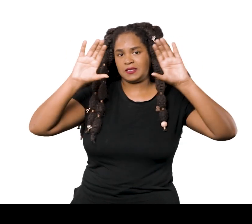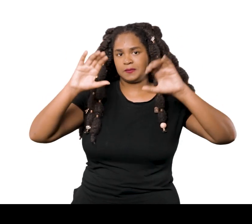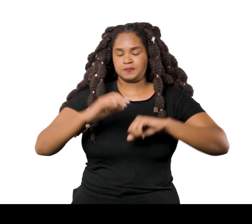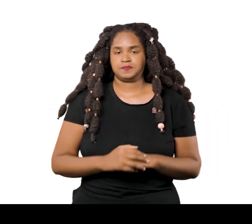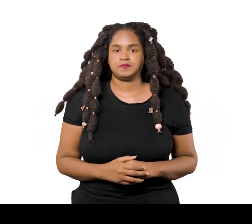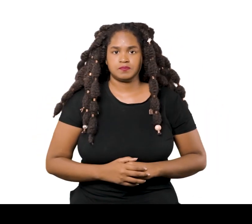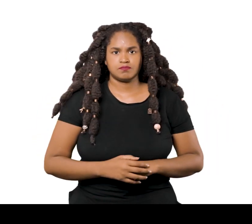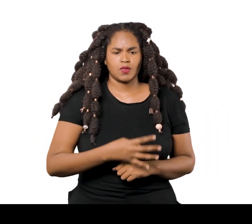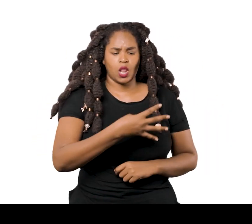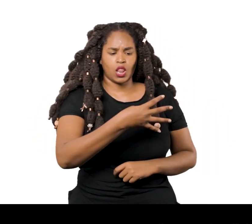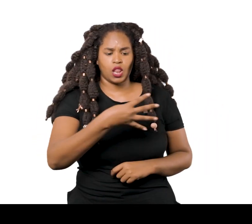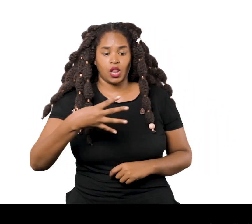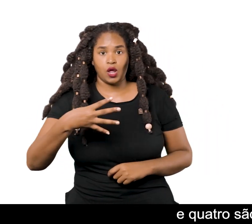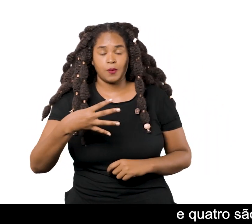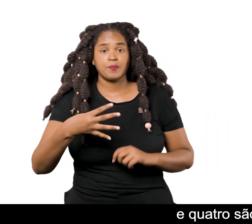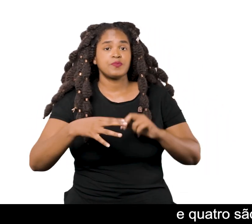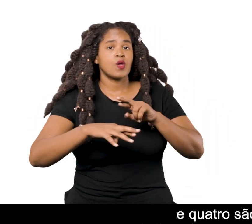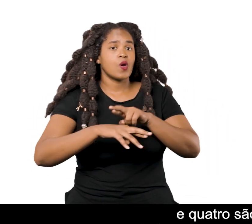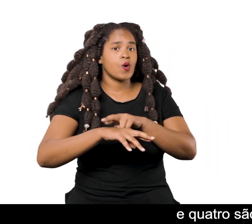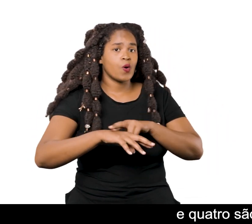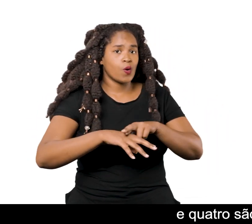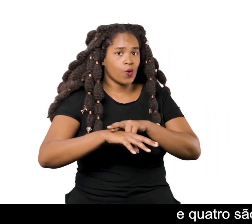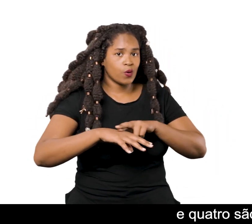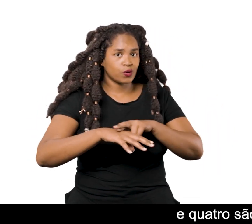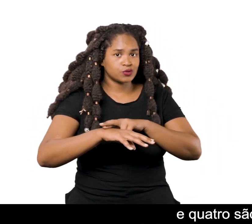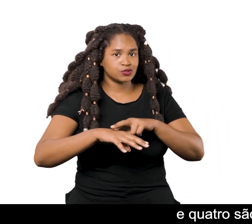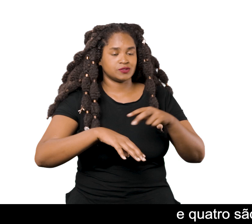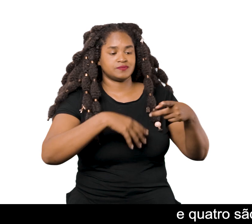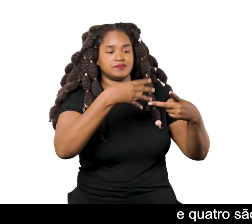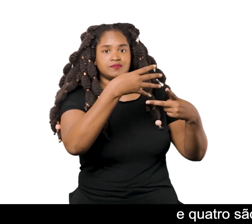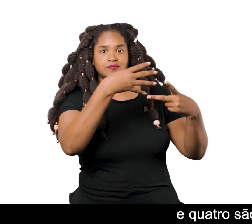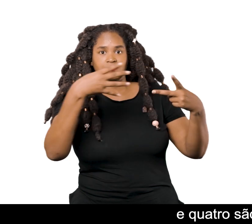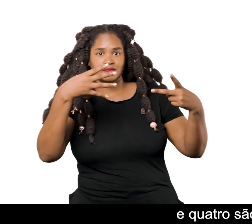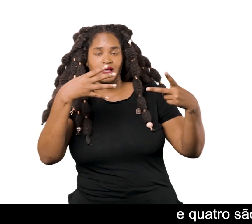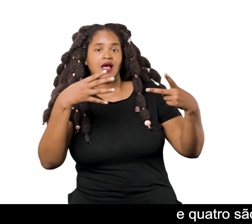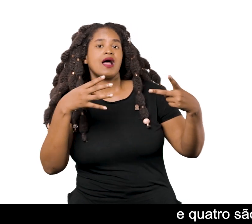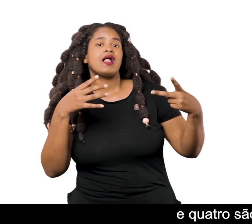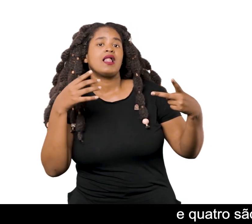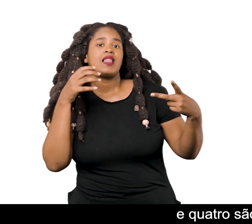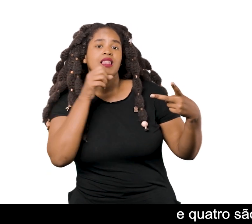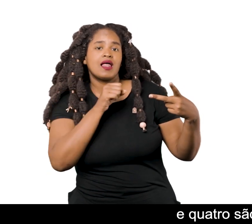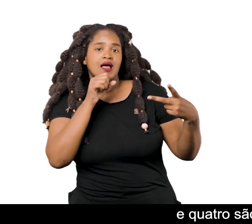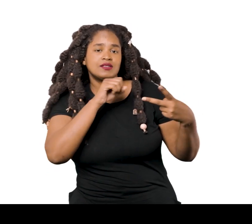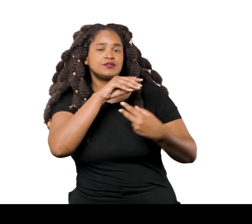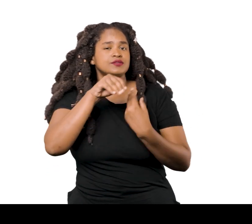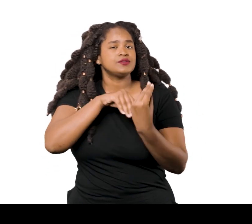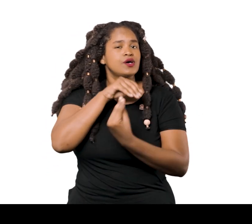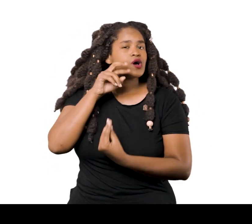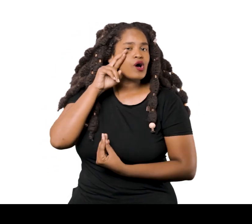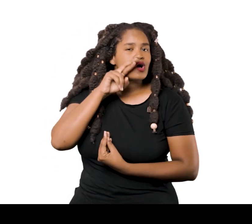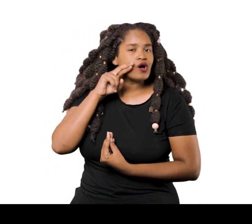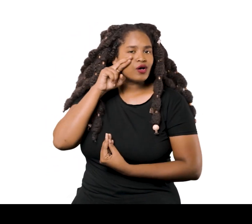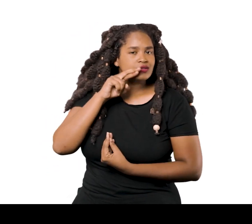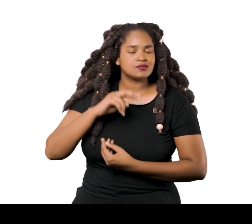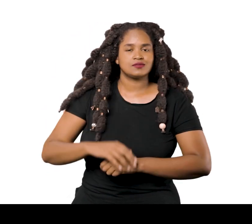4 das linhas são roxas e 4 são listradas de laranja e rosa em tons suaves.